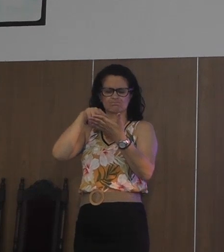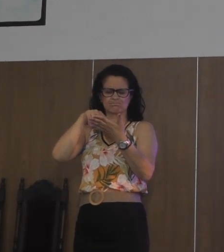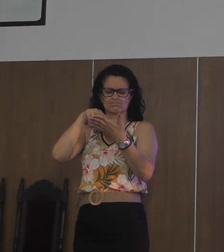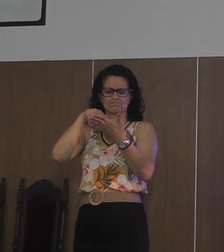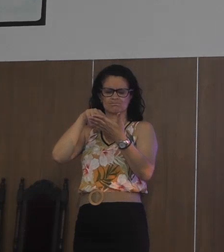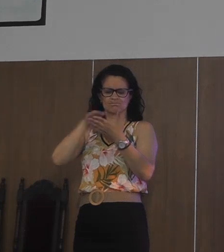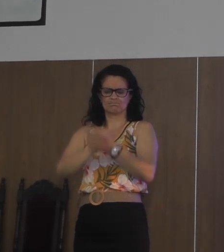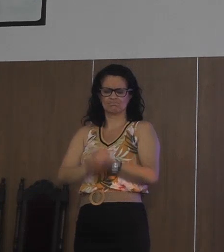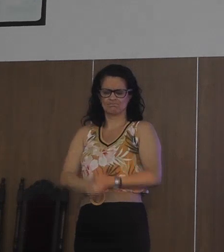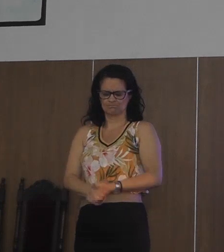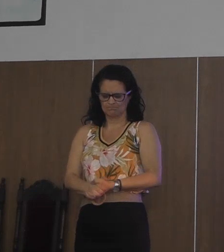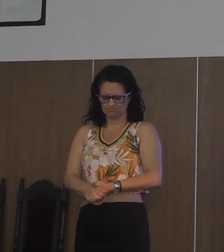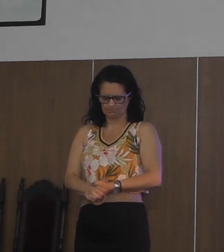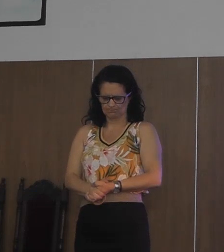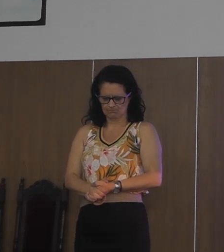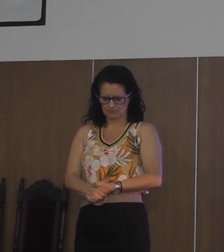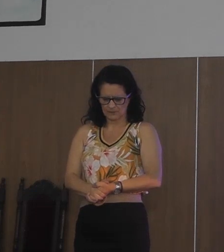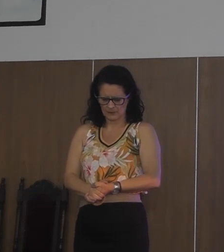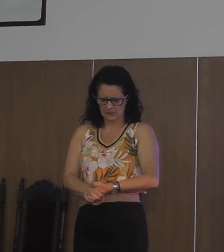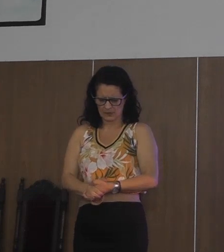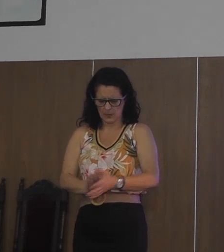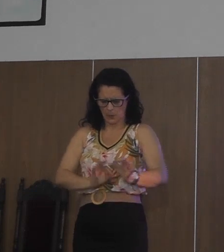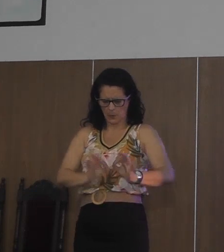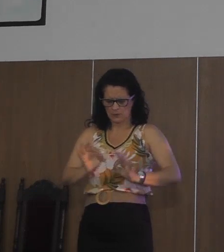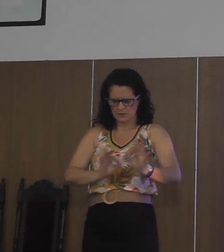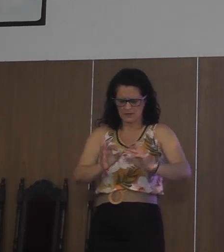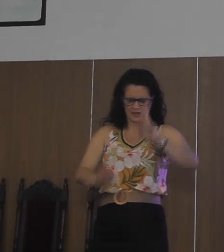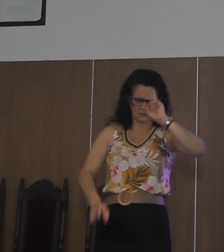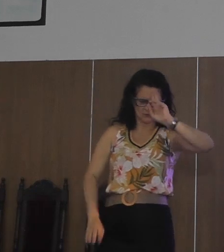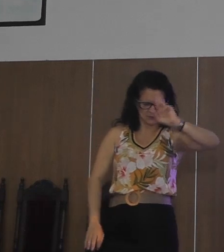nenhum dos seus planos podem ser frustrados, ó Pai.